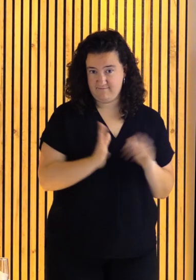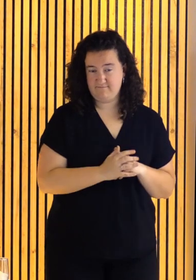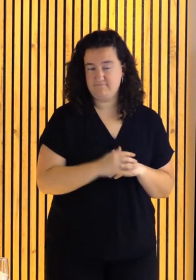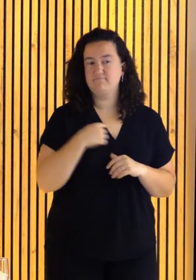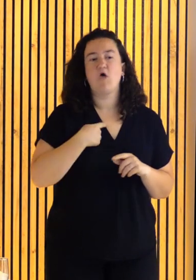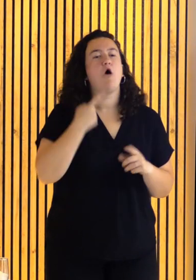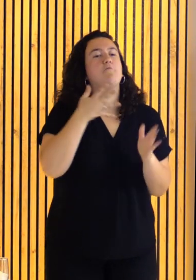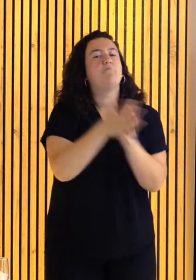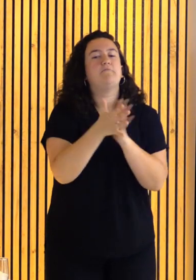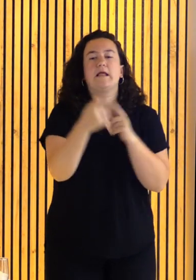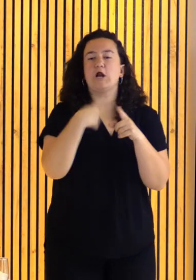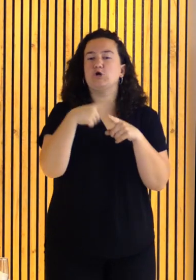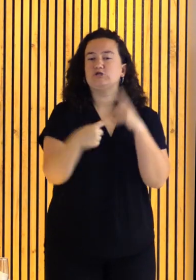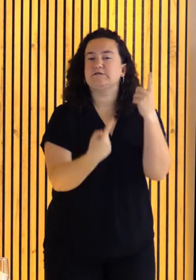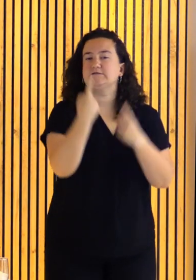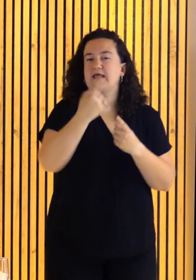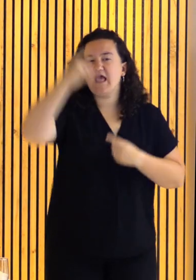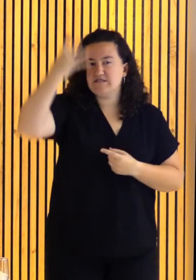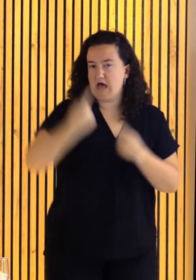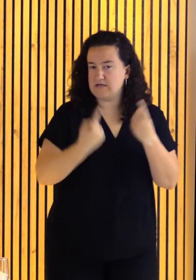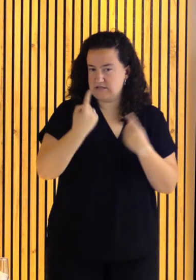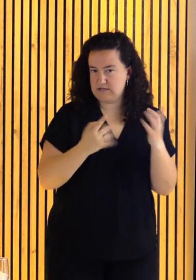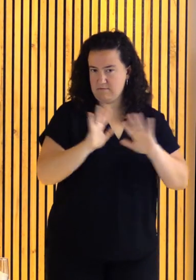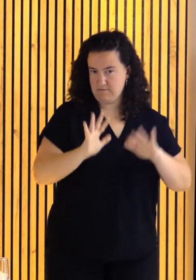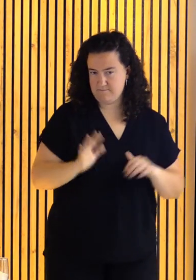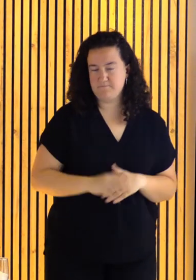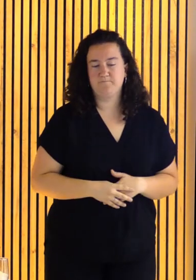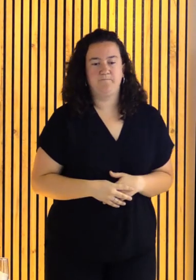da itzaldi honen asmoa, besterik ez,